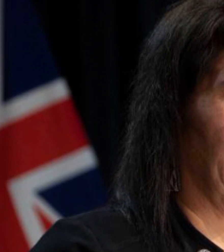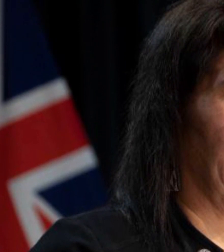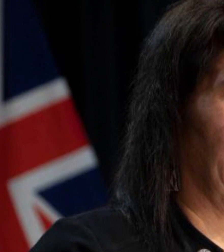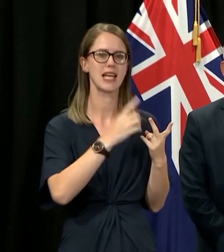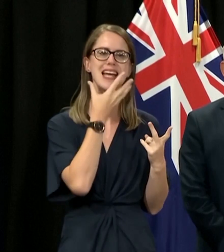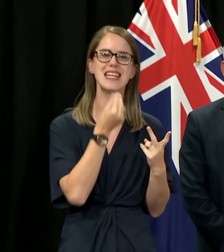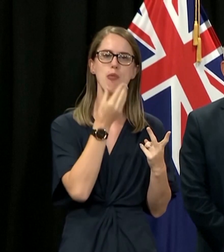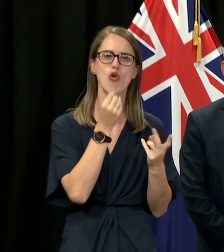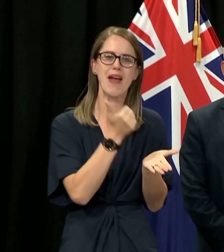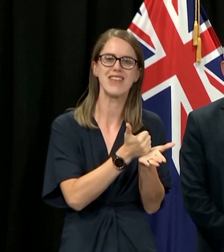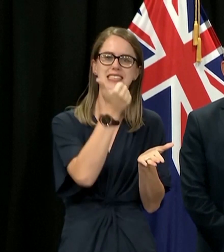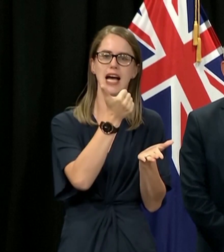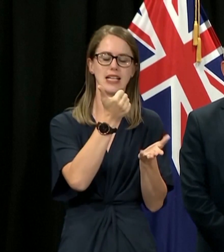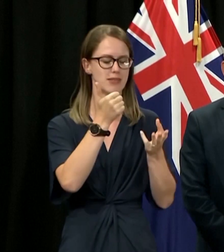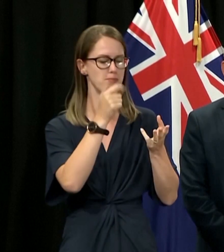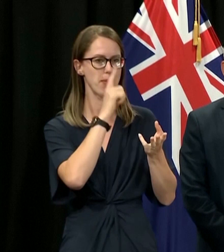নানিয়া মাহুতাও।